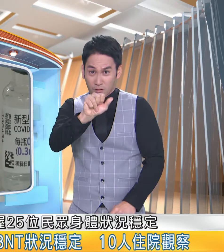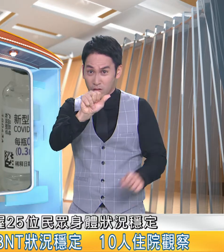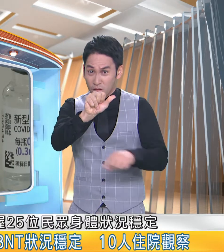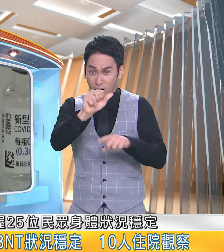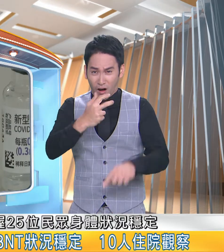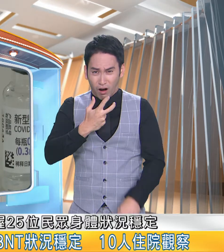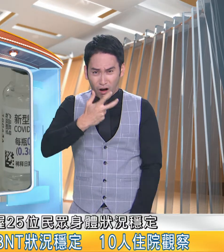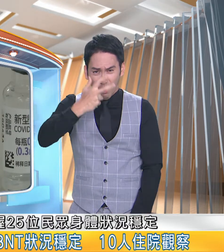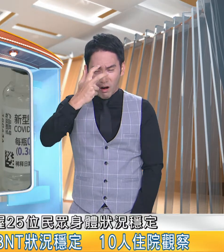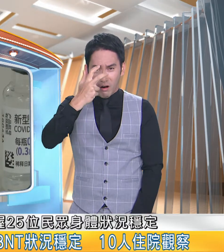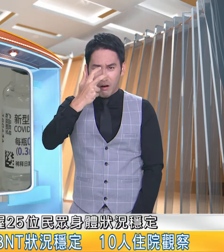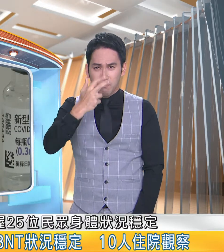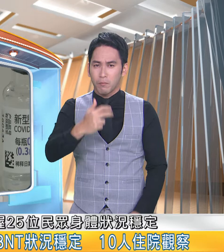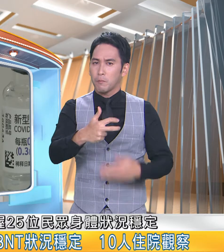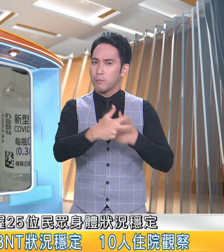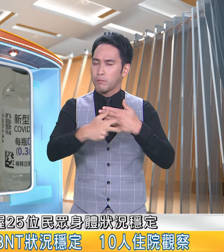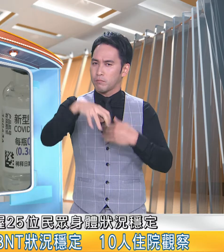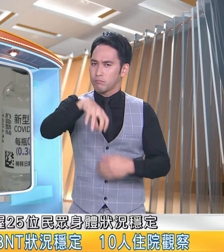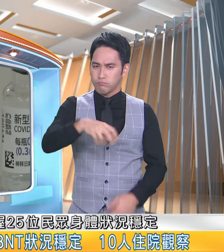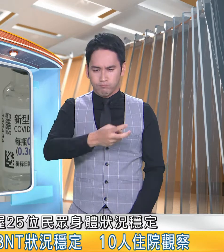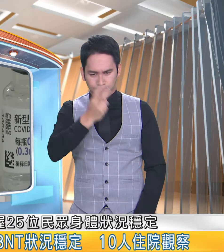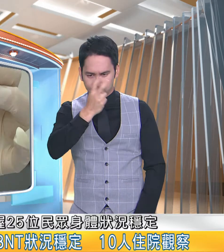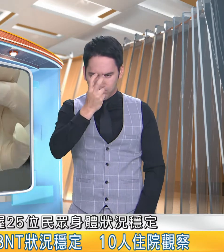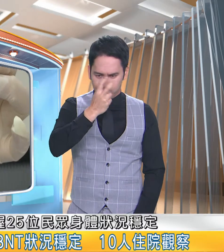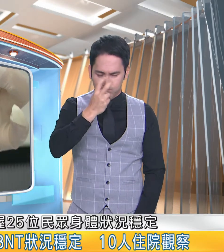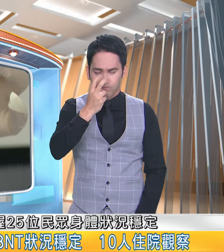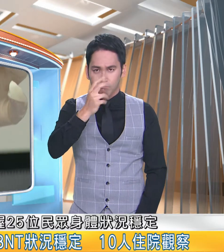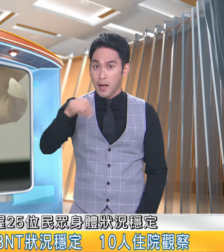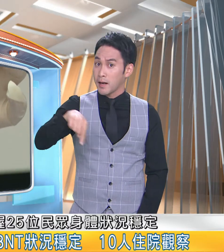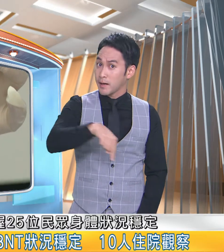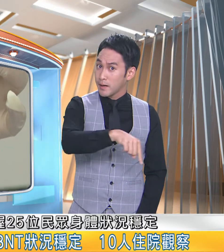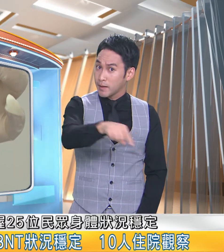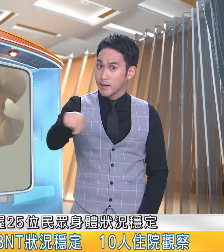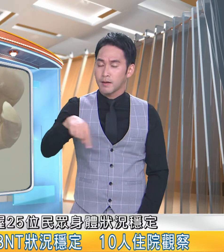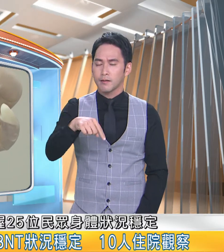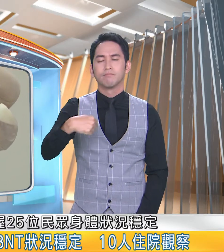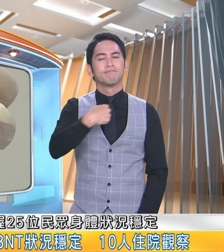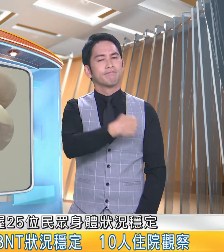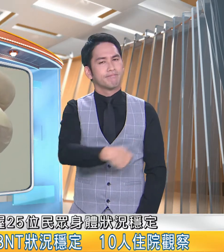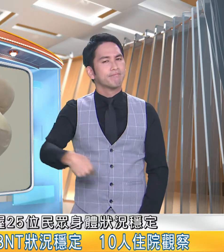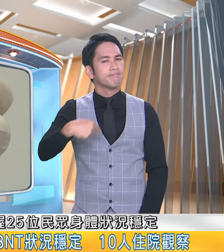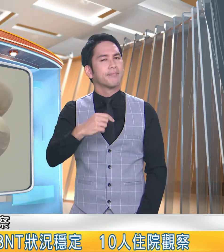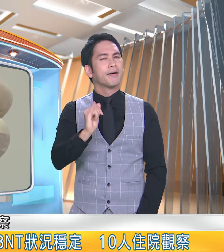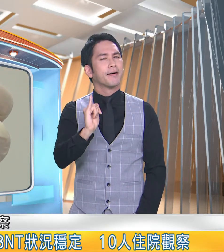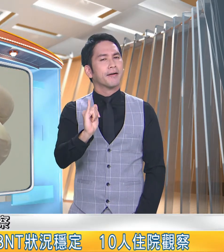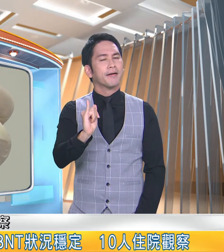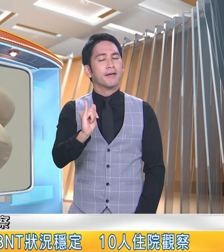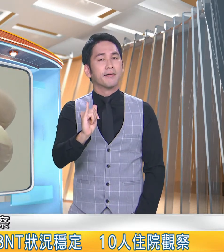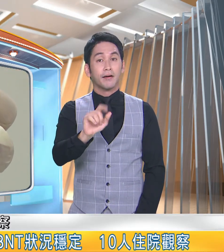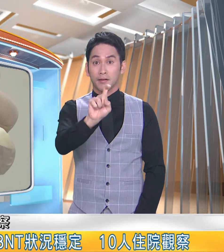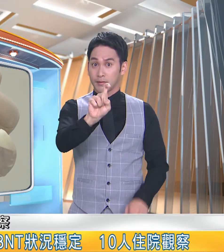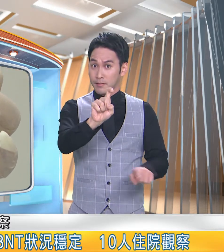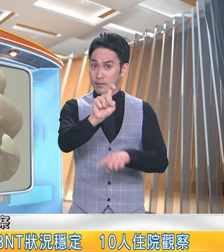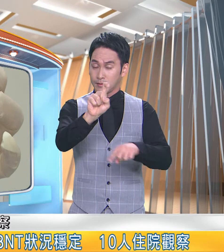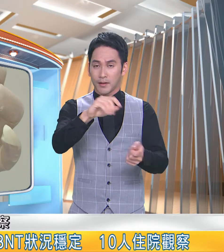掌握25位民众的身体状况都稳定，其中有10个人住院观